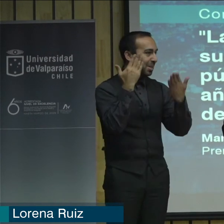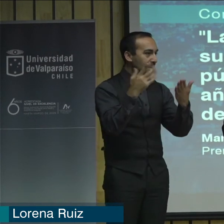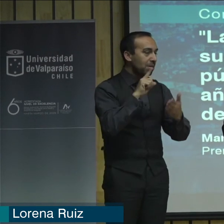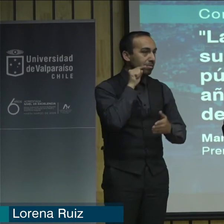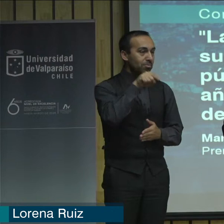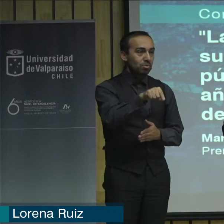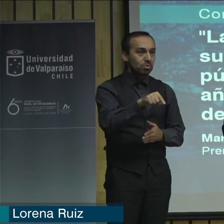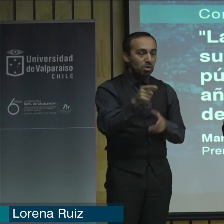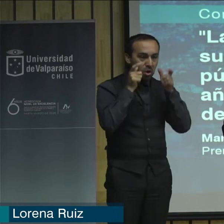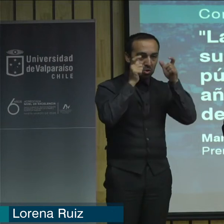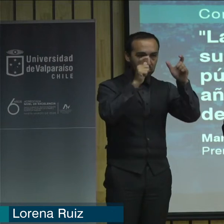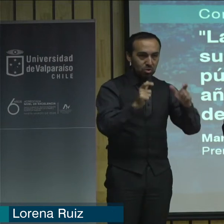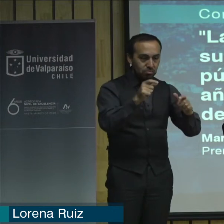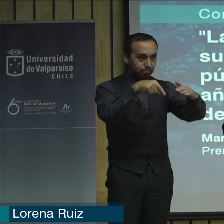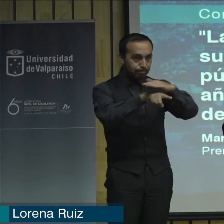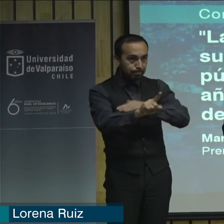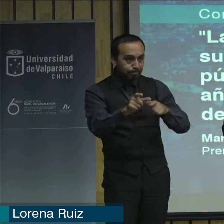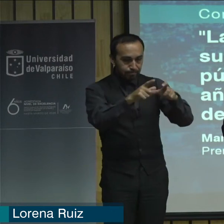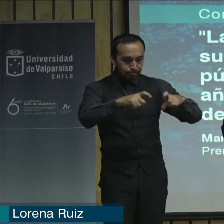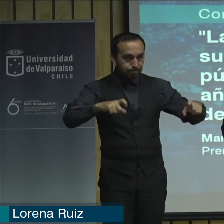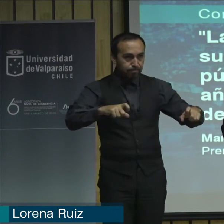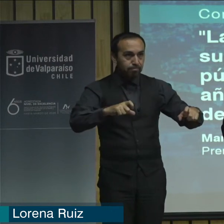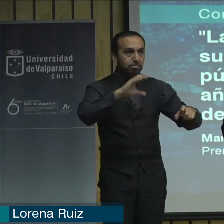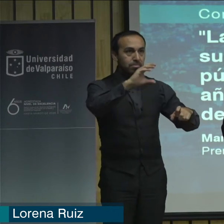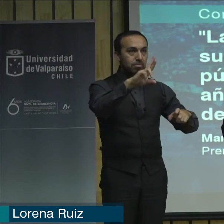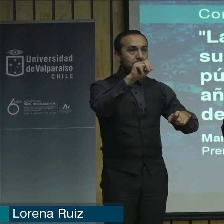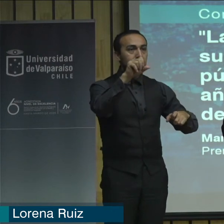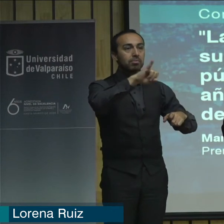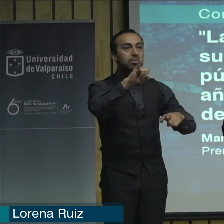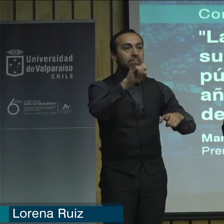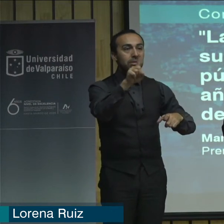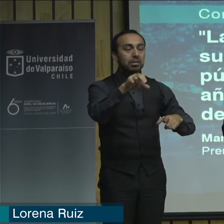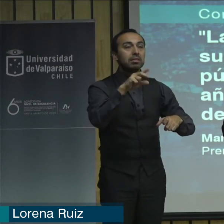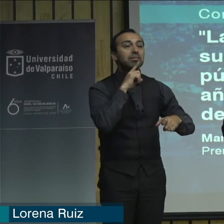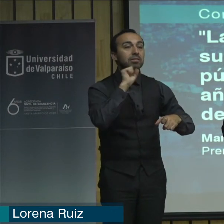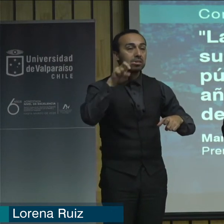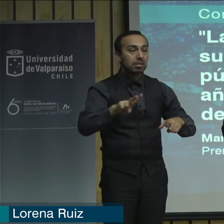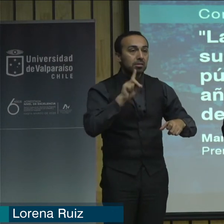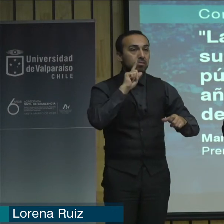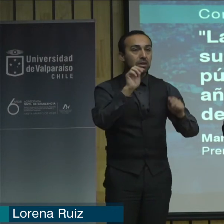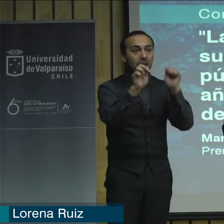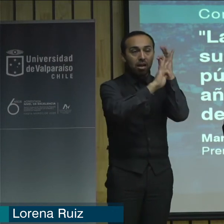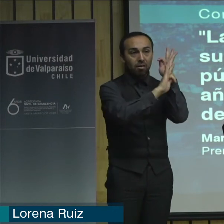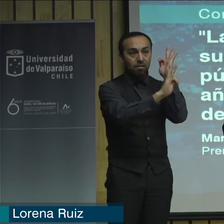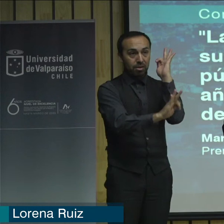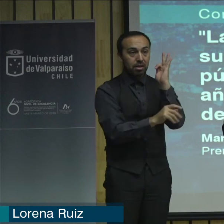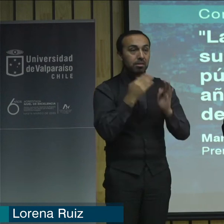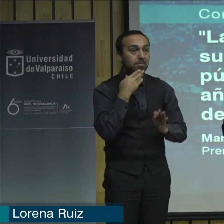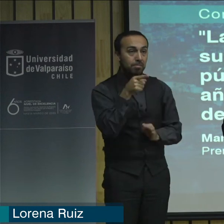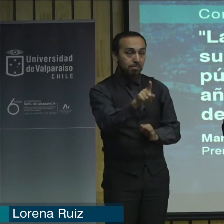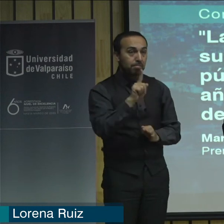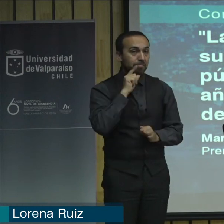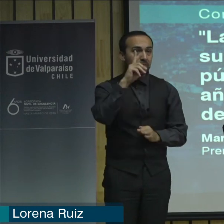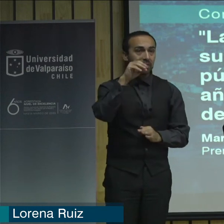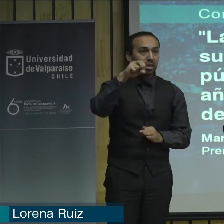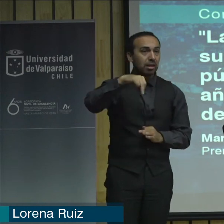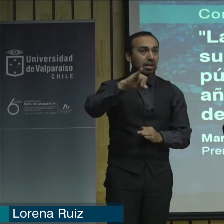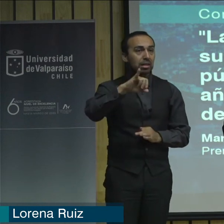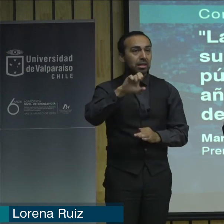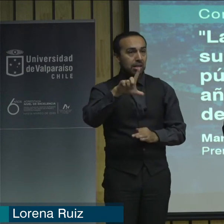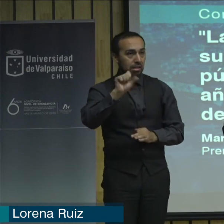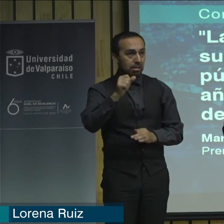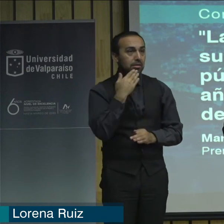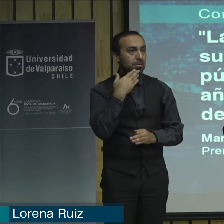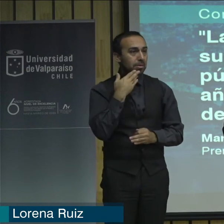contralor interno Cristian moyano guerra a la fiscal general Daniela Montesinos Espinosa Y por supuesto